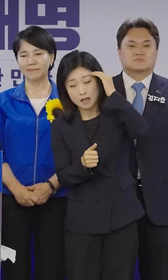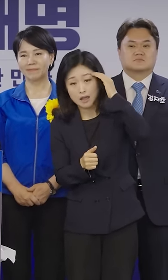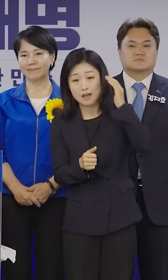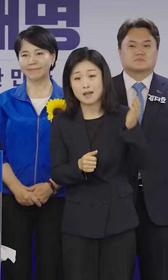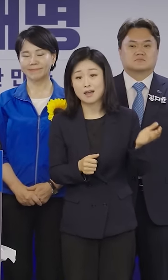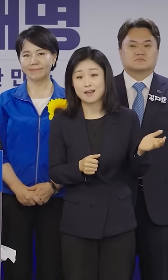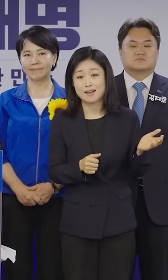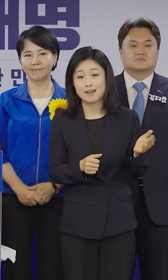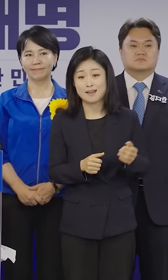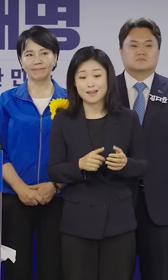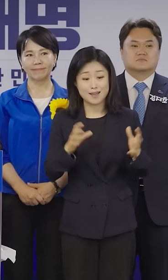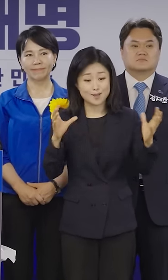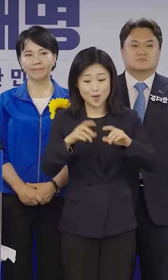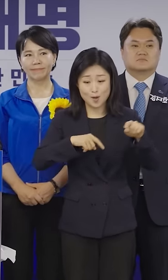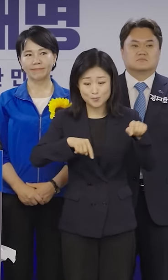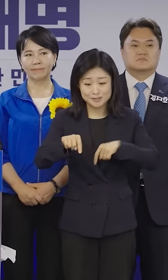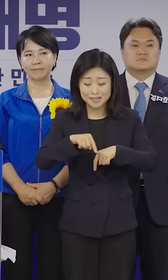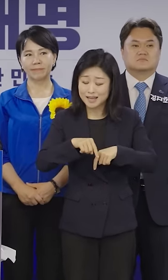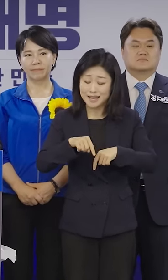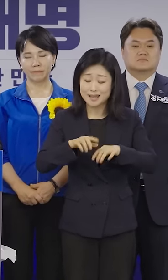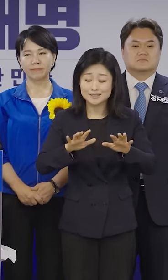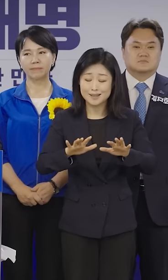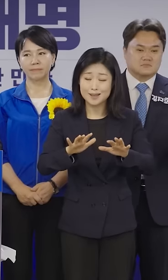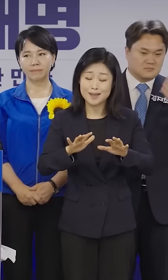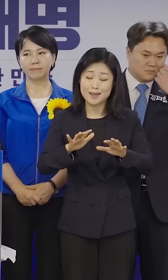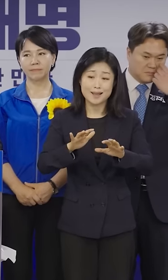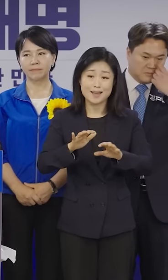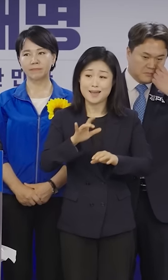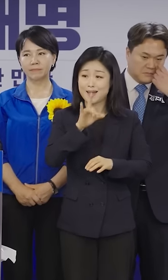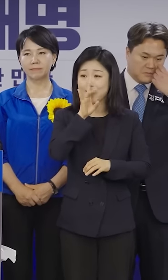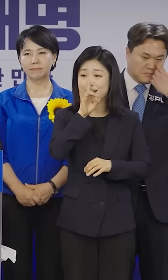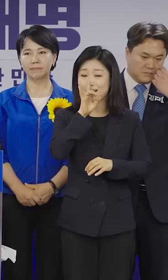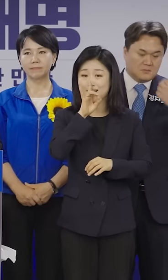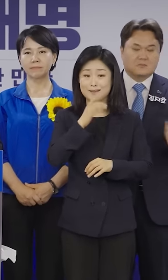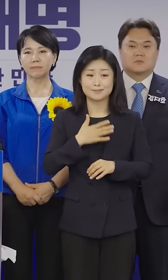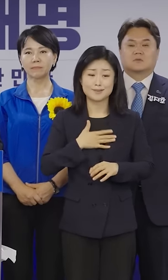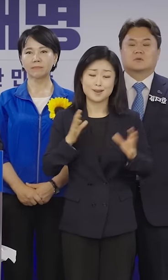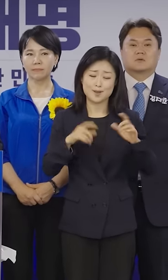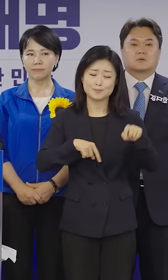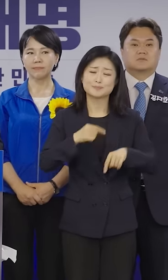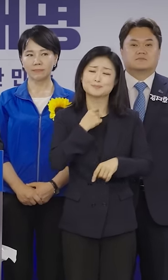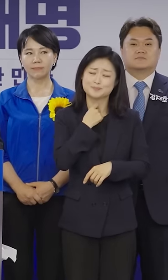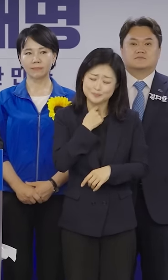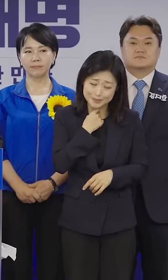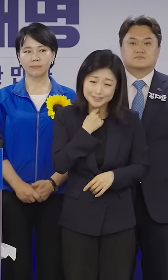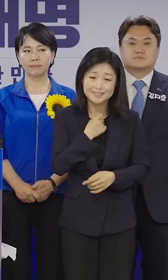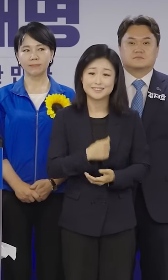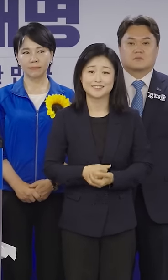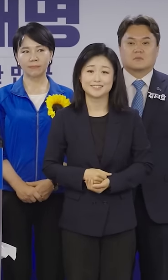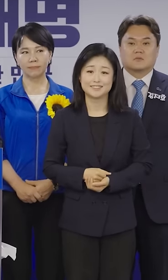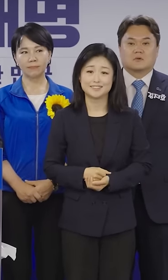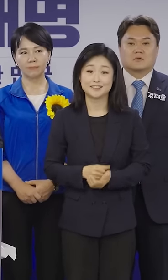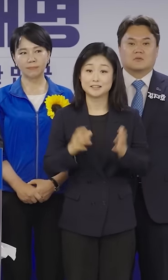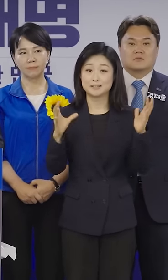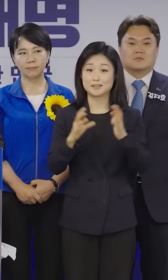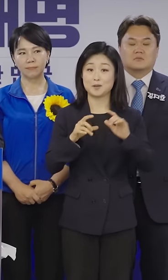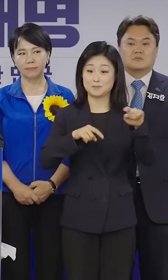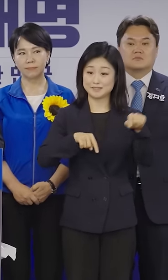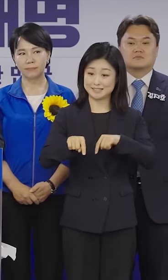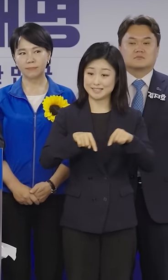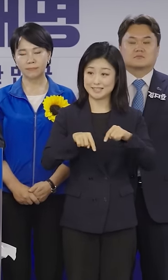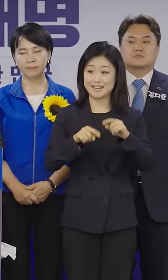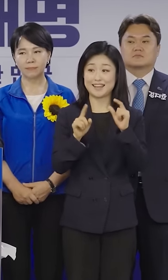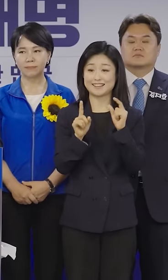협치라고 하는 게 숨쉴 공간 자체가 없습니다. 저희 협치하고 싶습니다. 이